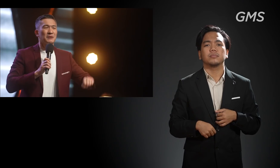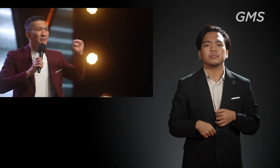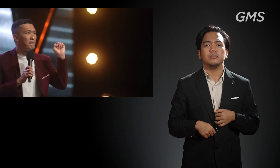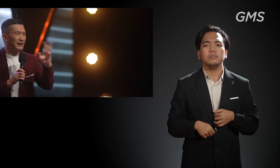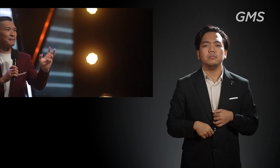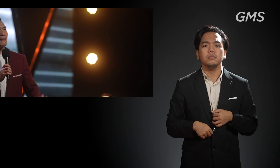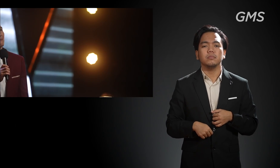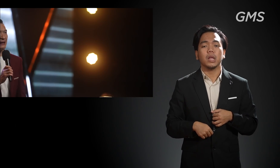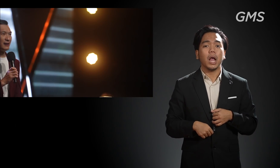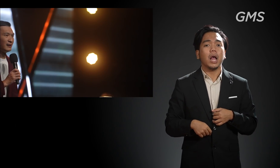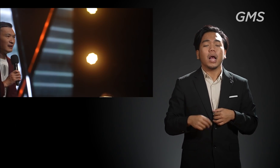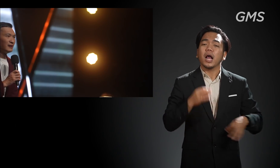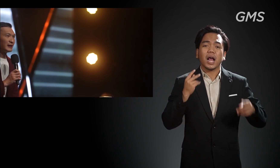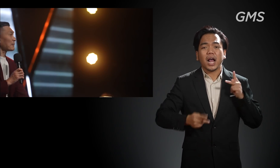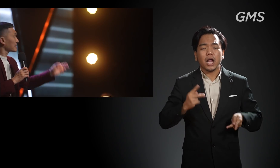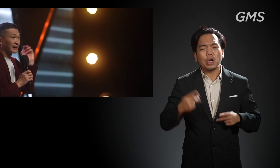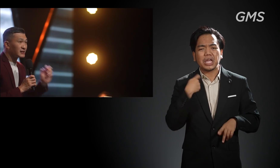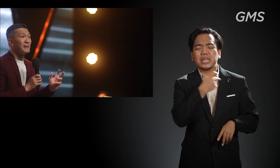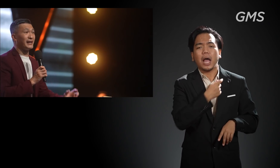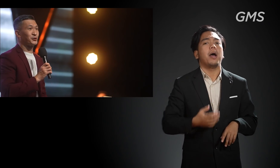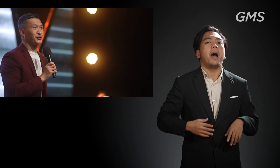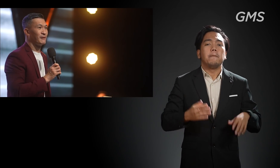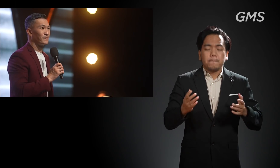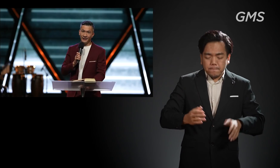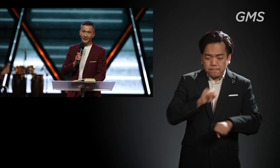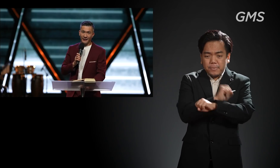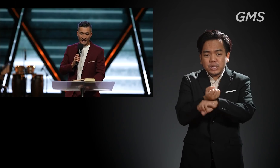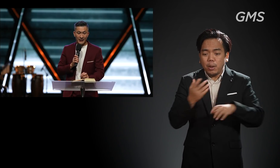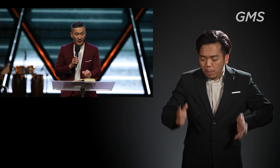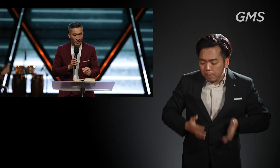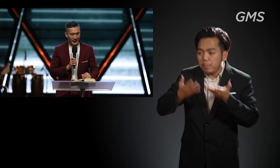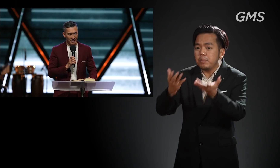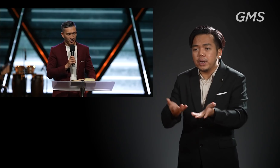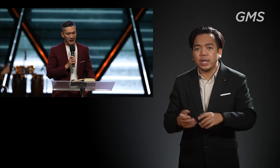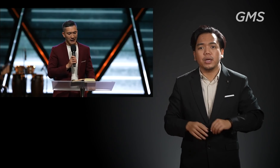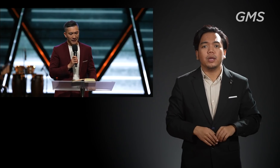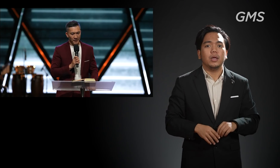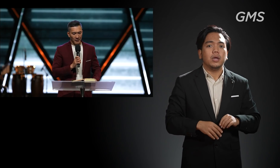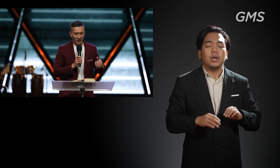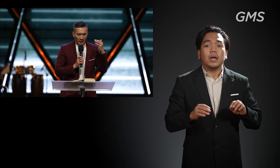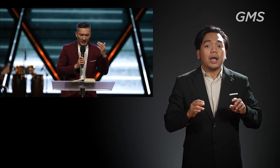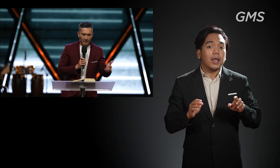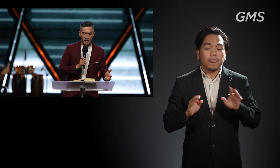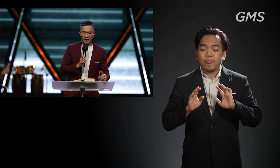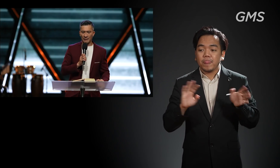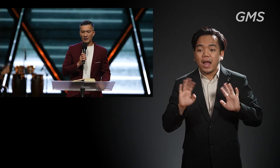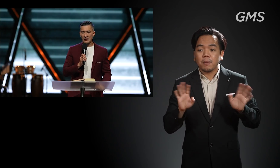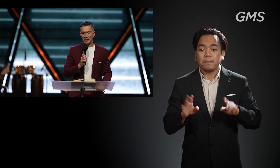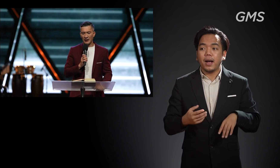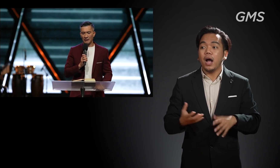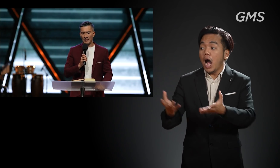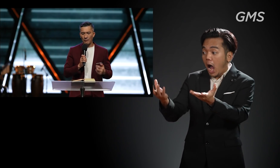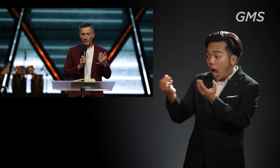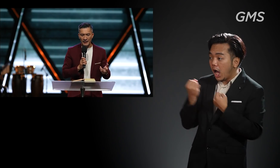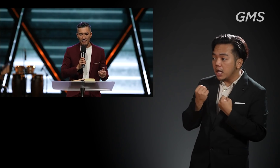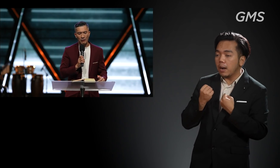kalau kita bisa memberi tanpa pamrih, kita bisa dekat sama Yesus. Yang kedua yang dimaksudkan, menabur sedikit, menuai